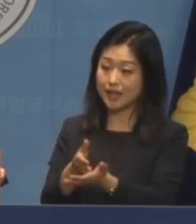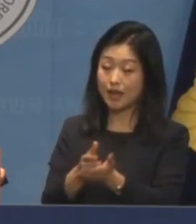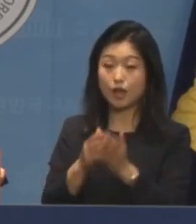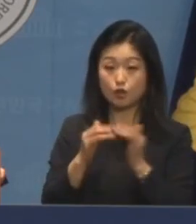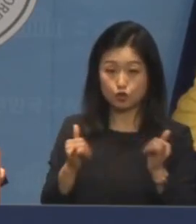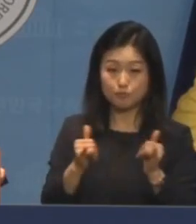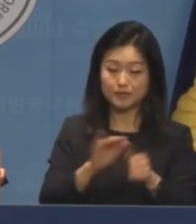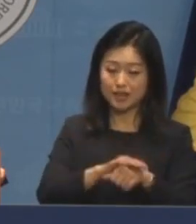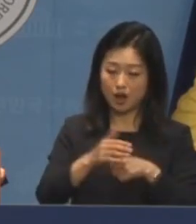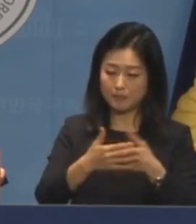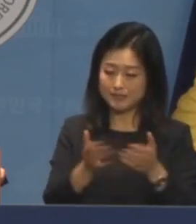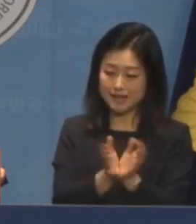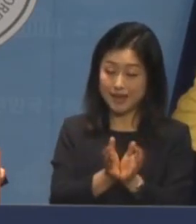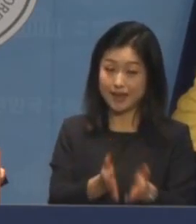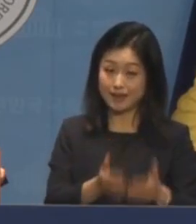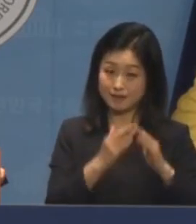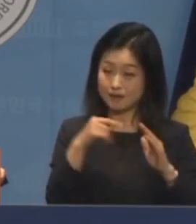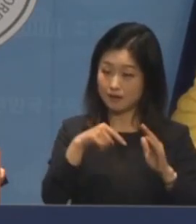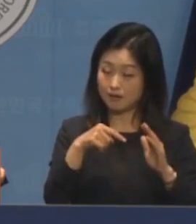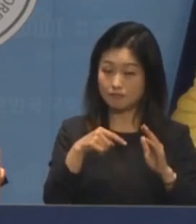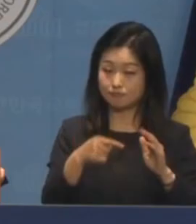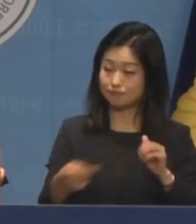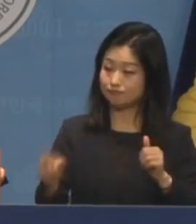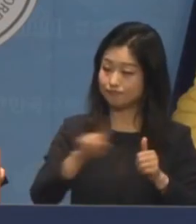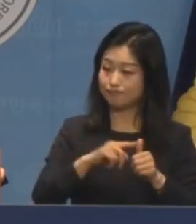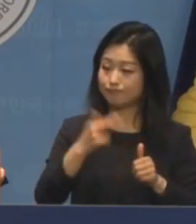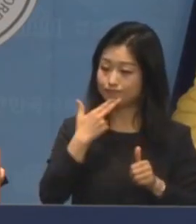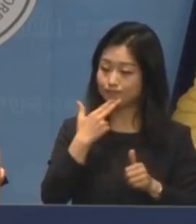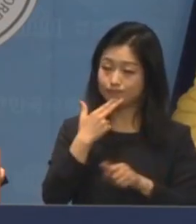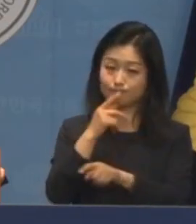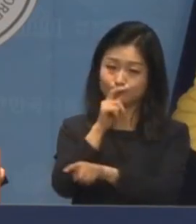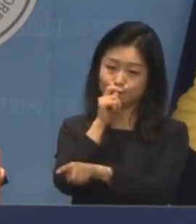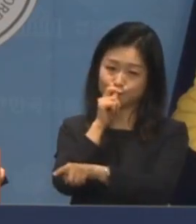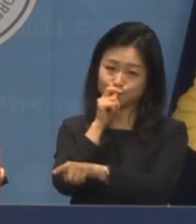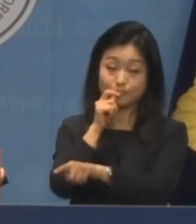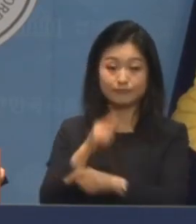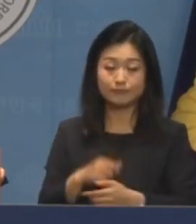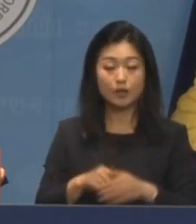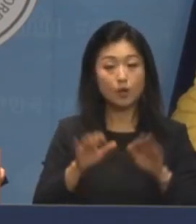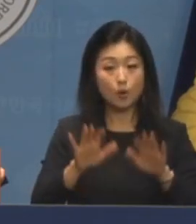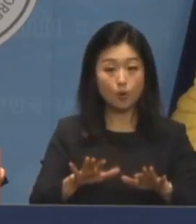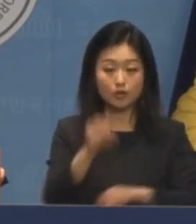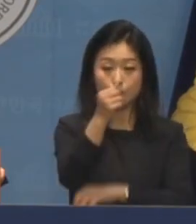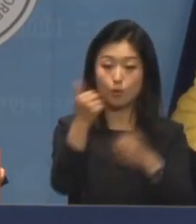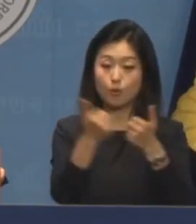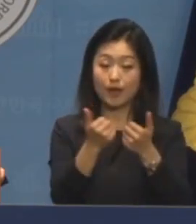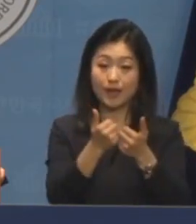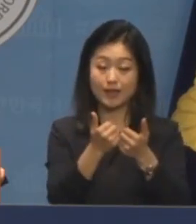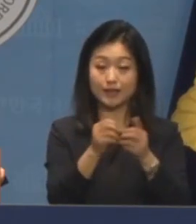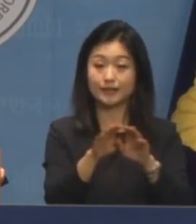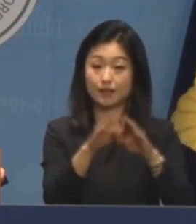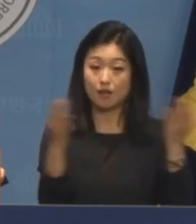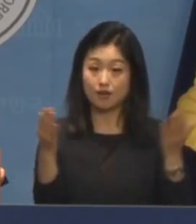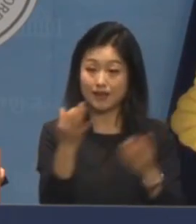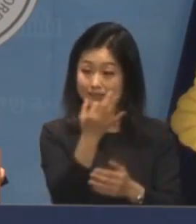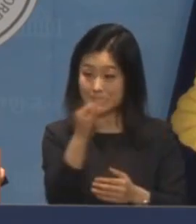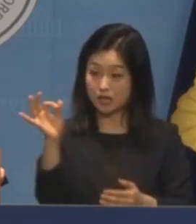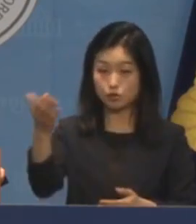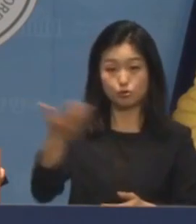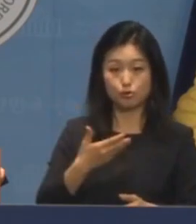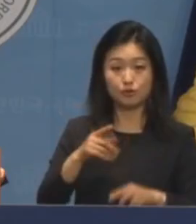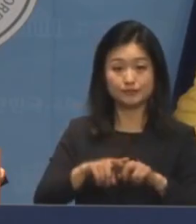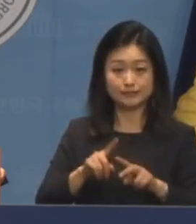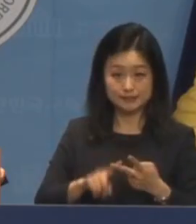국민협의체 제안에 대해서도 묵묵부답으로 일관하고 있습니다. 오늘 표결에서 찬성표를 던지든지